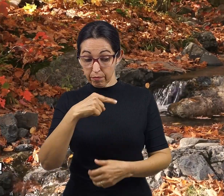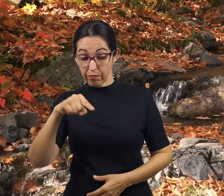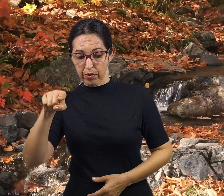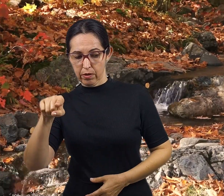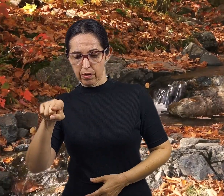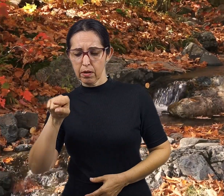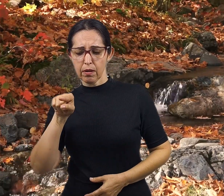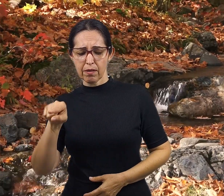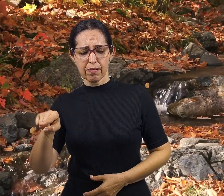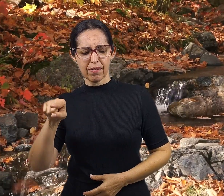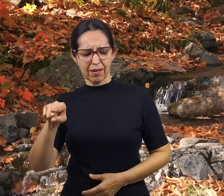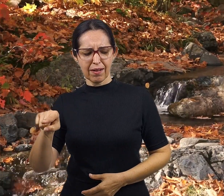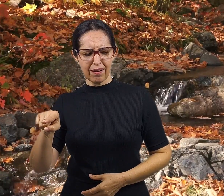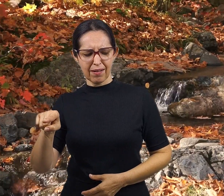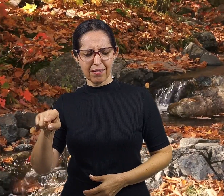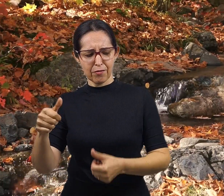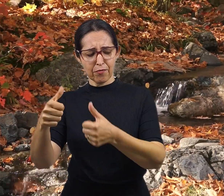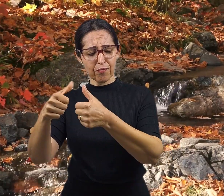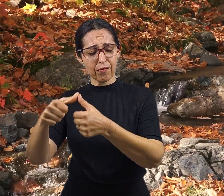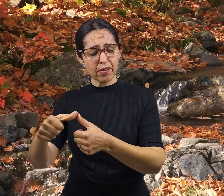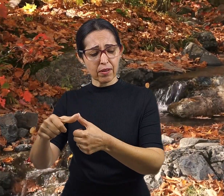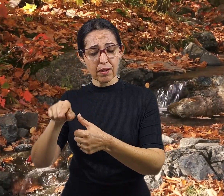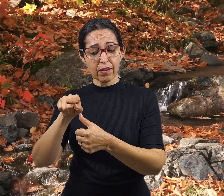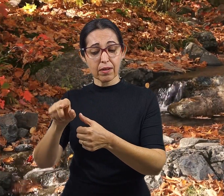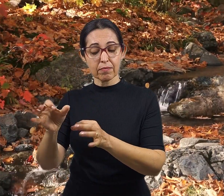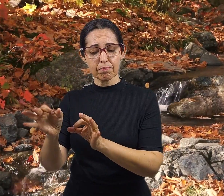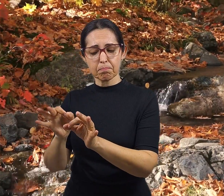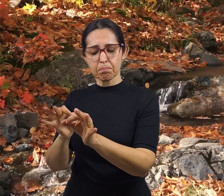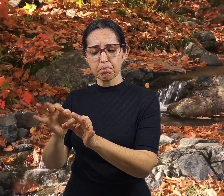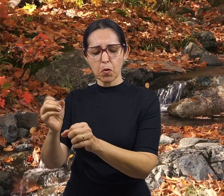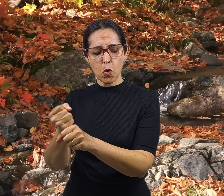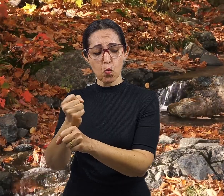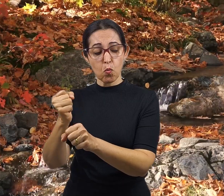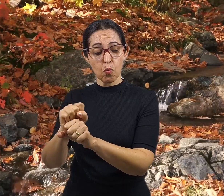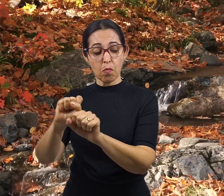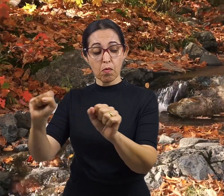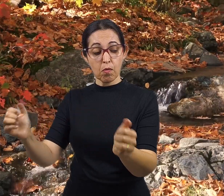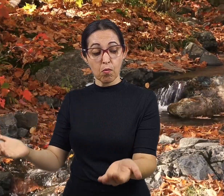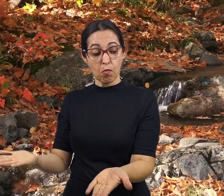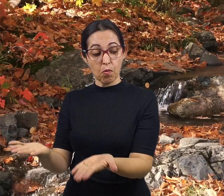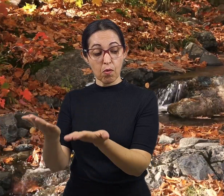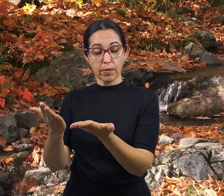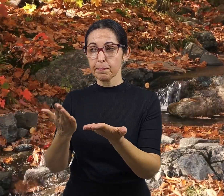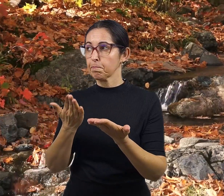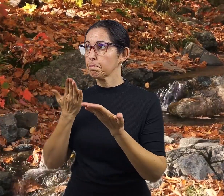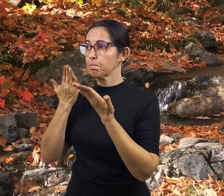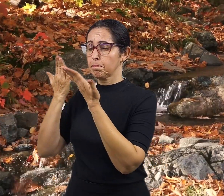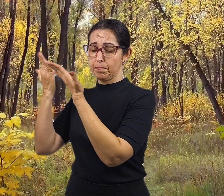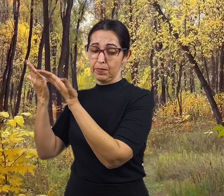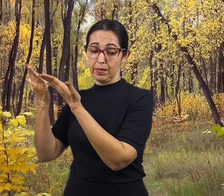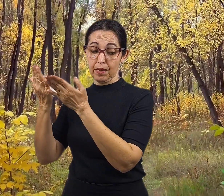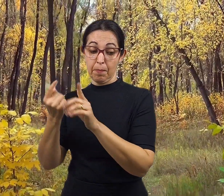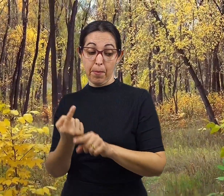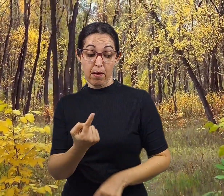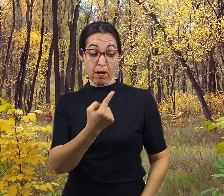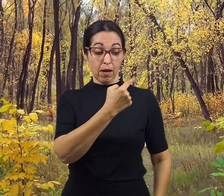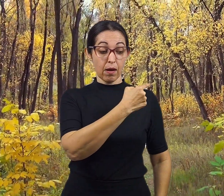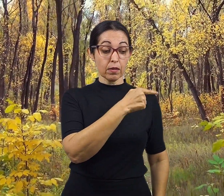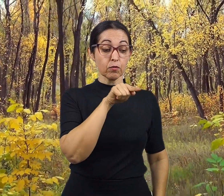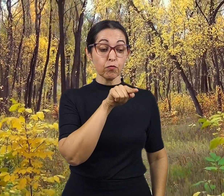ali. Faze ali um altar ao Deus que te apareceu quando fugiste diante da